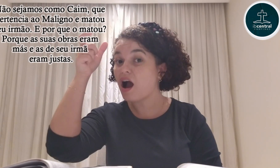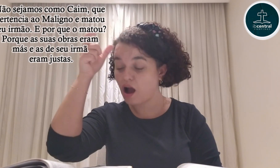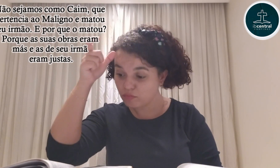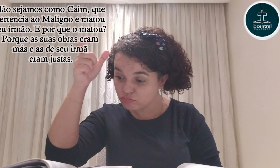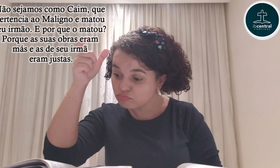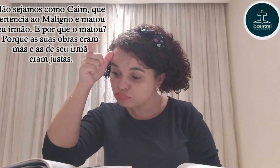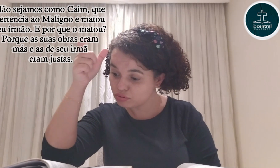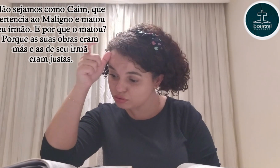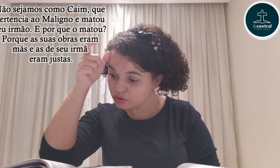que